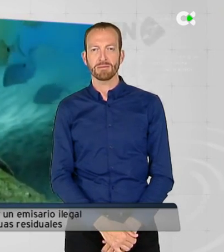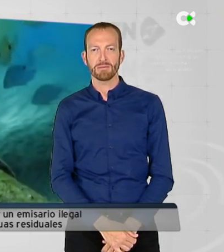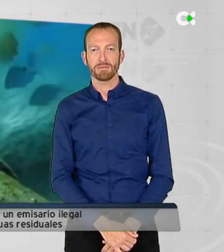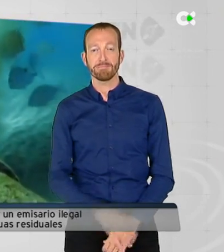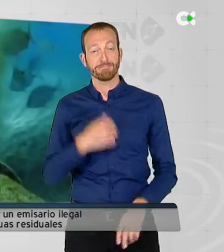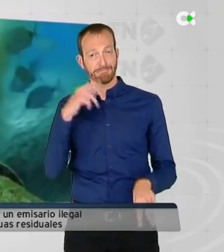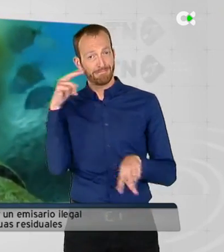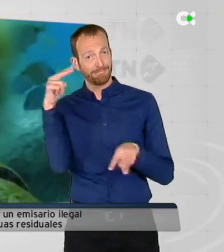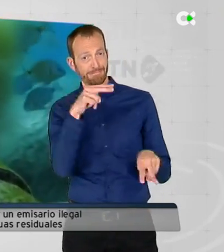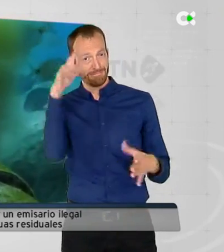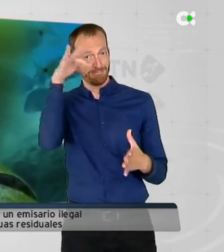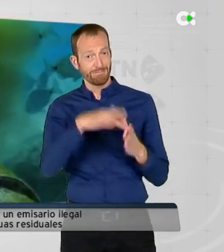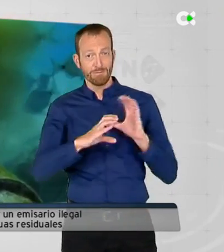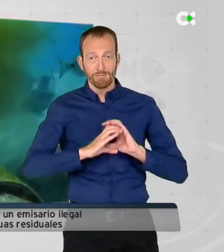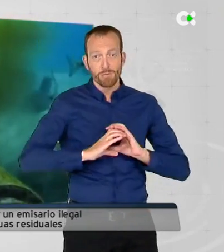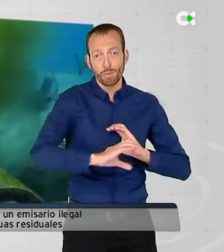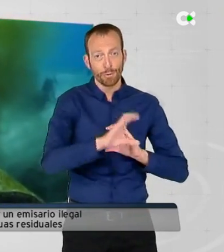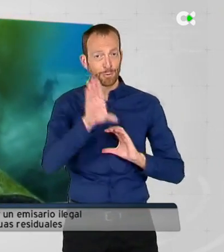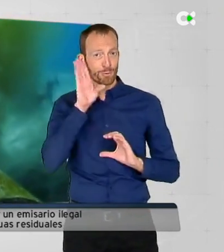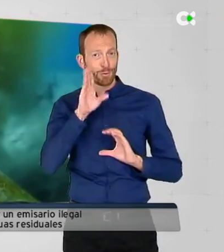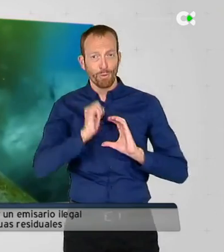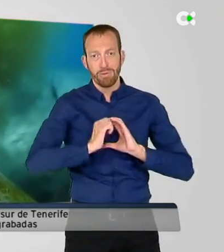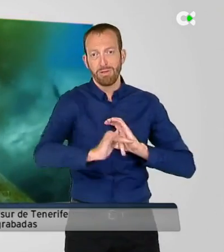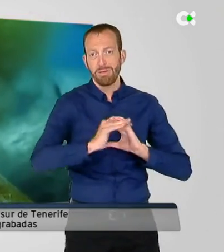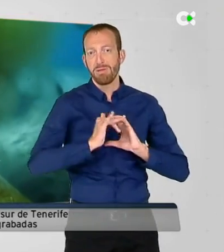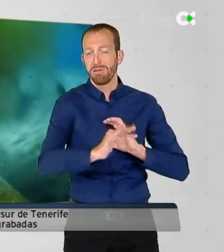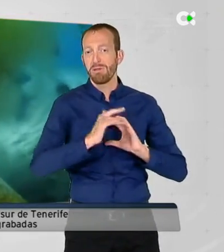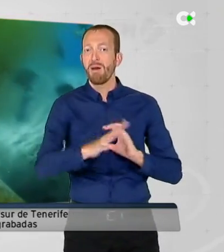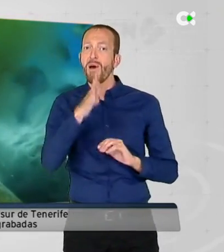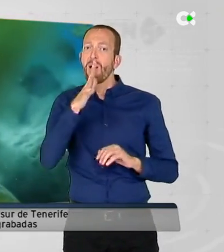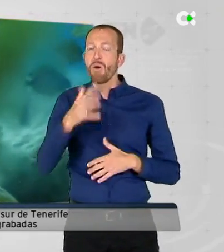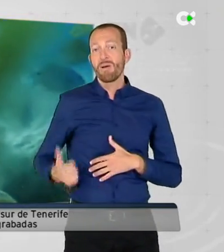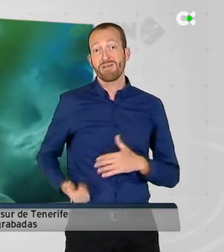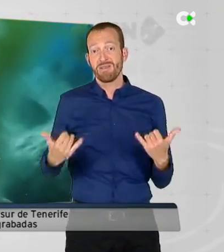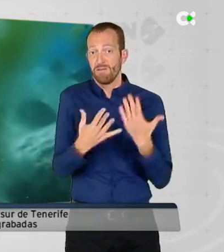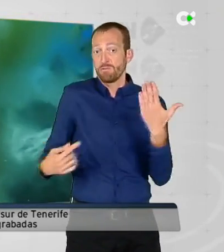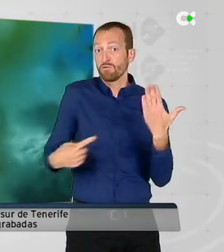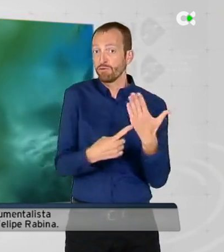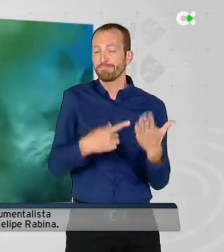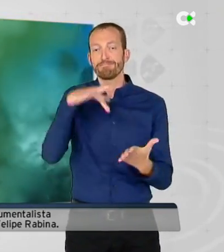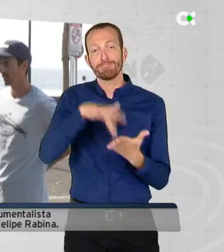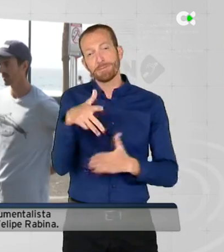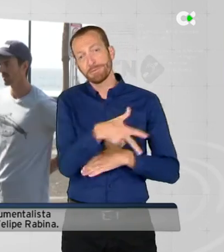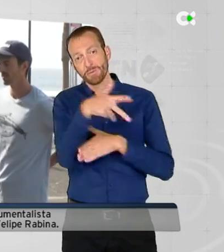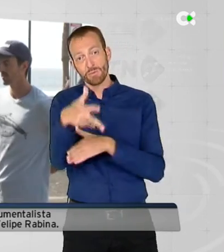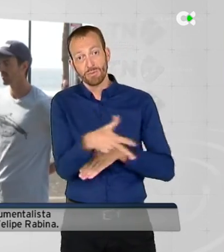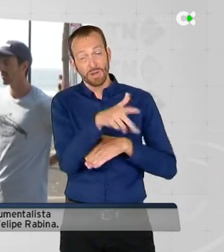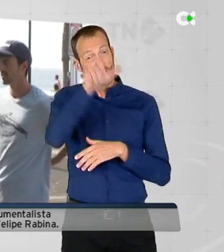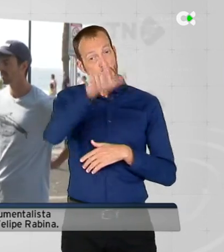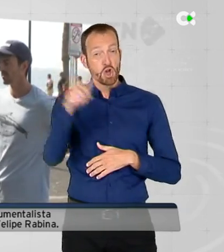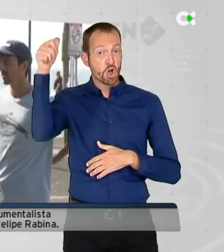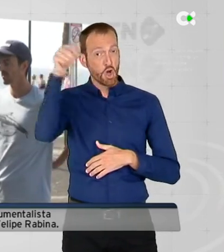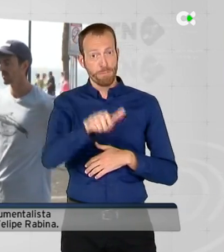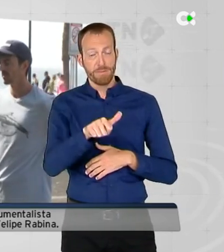Estas imágenes de un emisario ilegal vertiendo aguas residuales en la costa del sur de Tenerife fueron grabadas por el documentalista